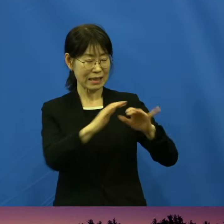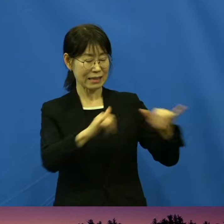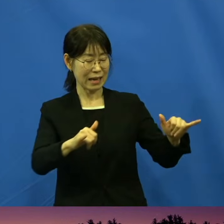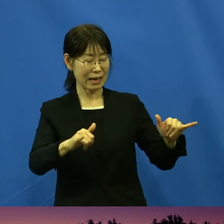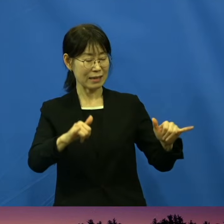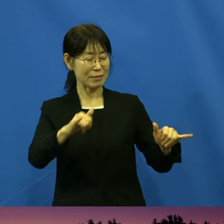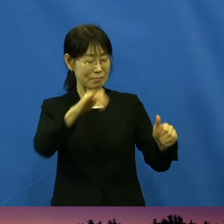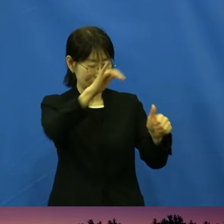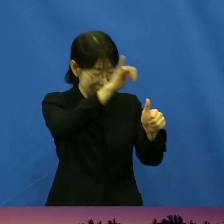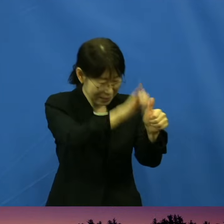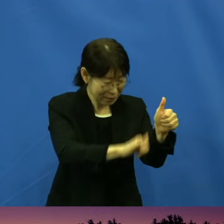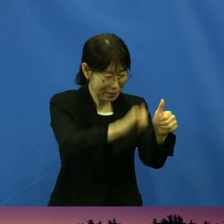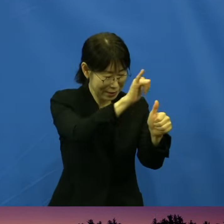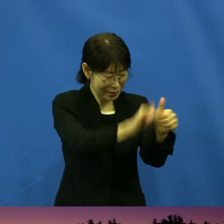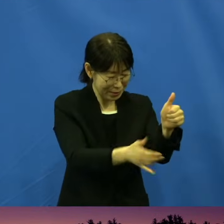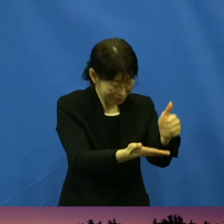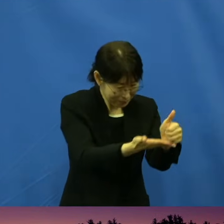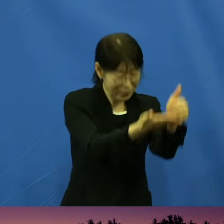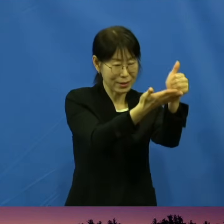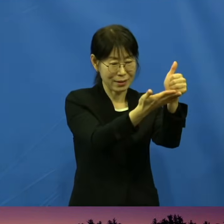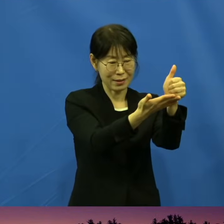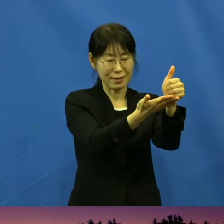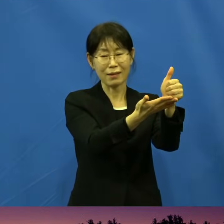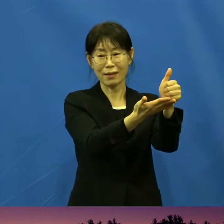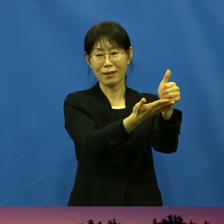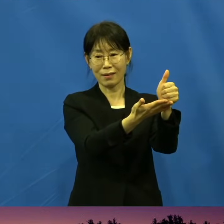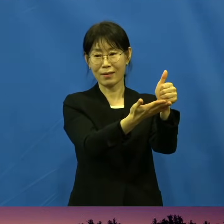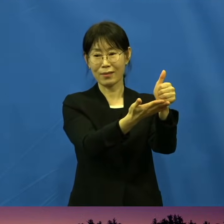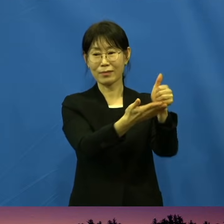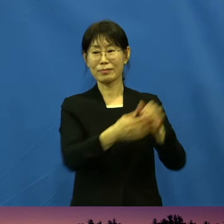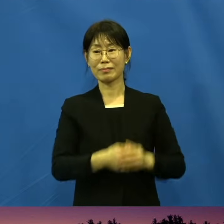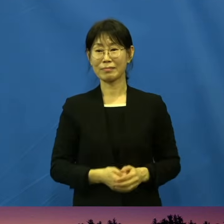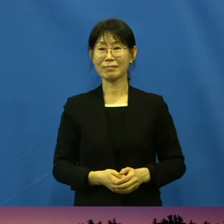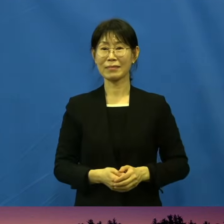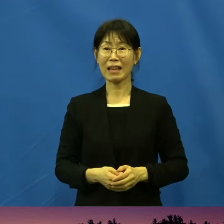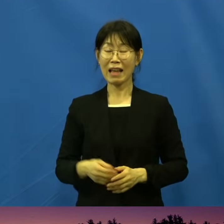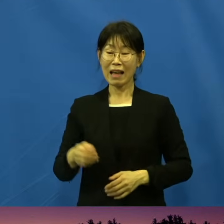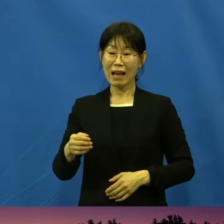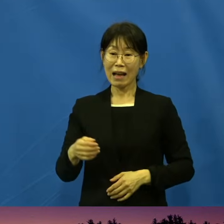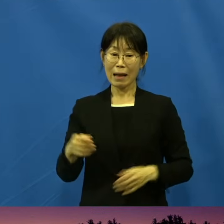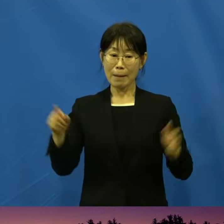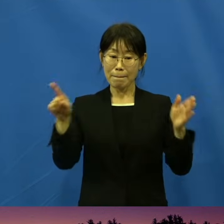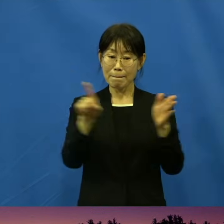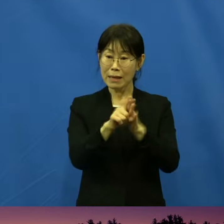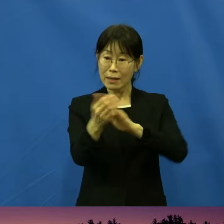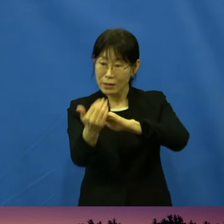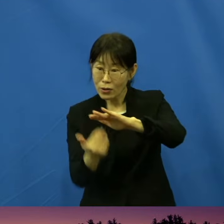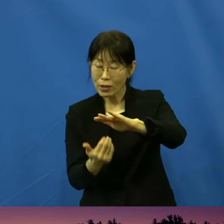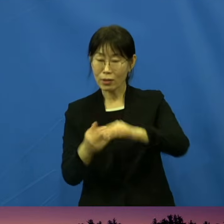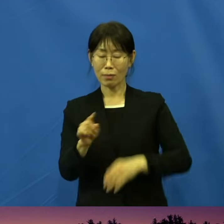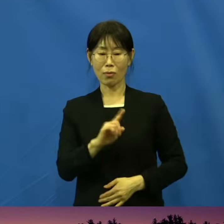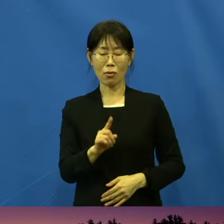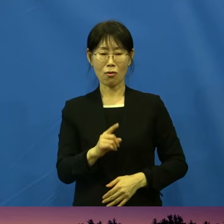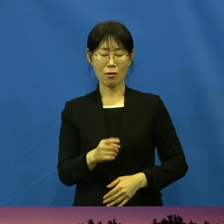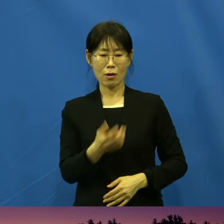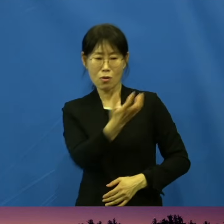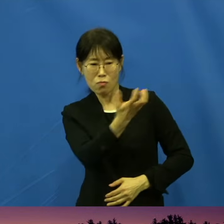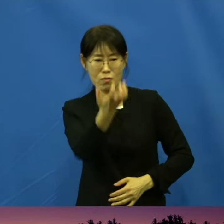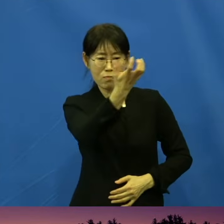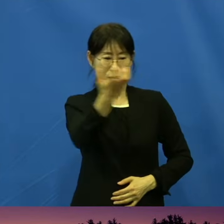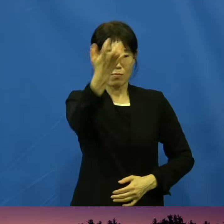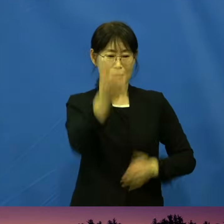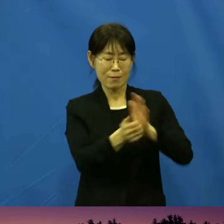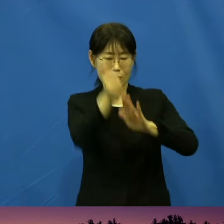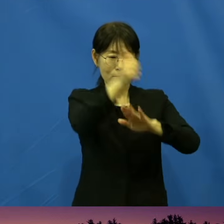이전과 전혀 다른 삶의 방식이에요, 여러분. 옛날에는 전부 다 올라가려고 하고 군림하려고 하고 억압하려고 하고